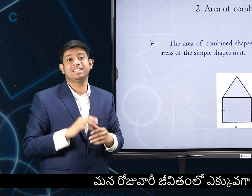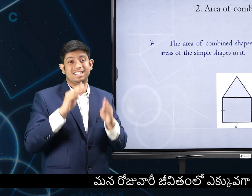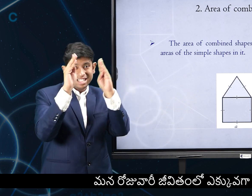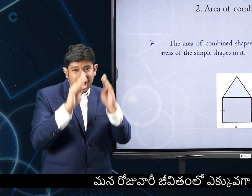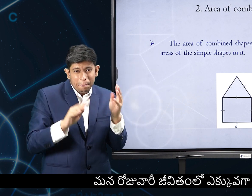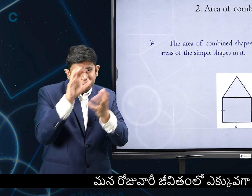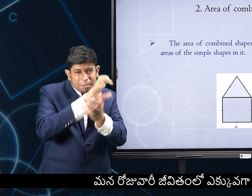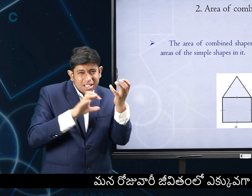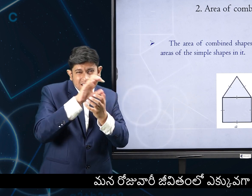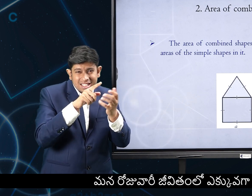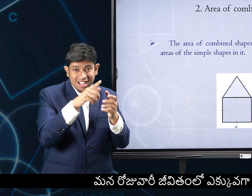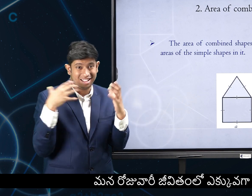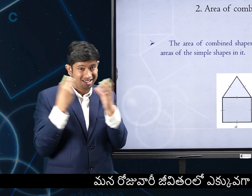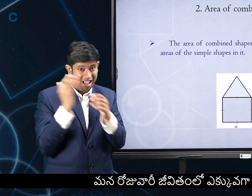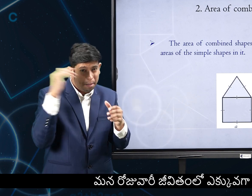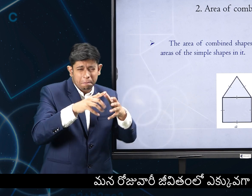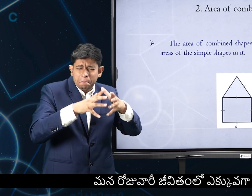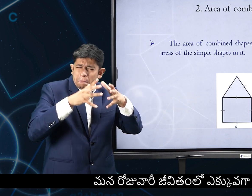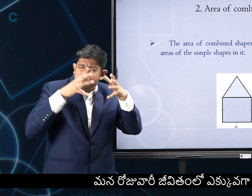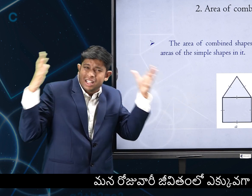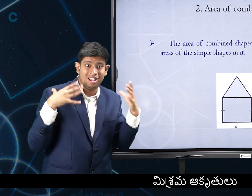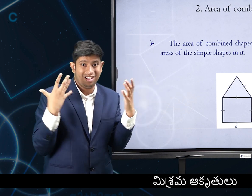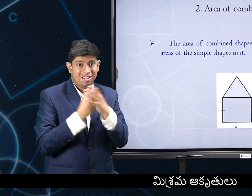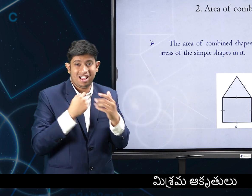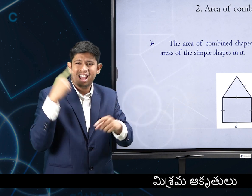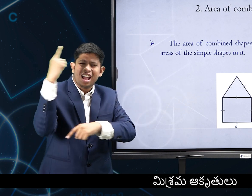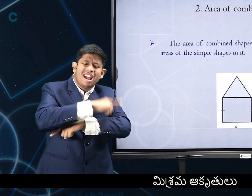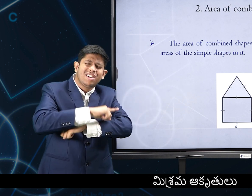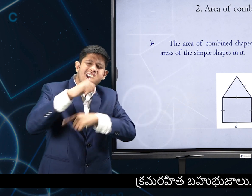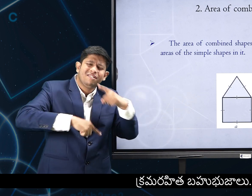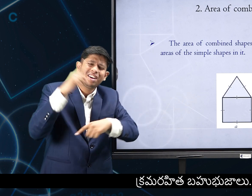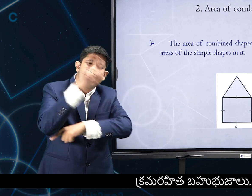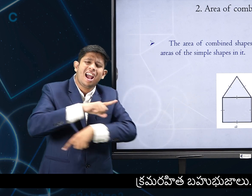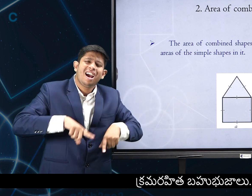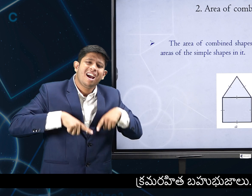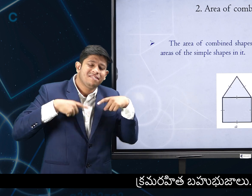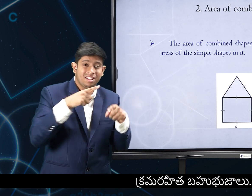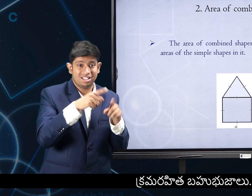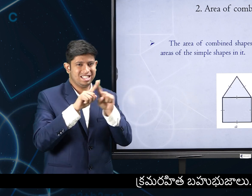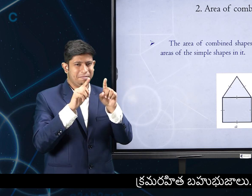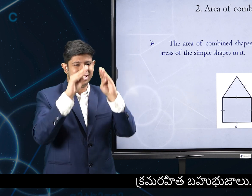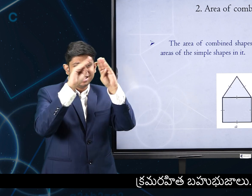మన రోజువారీ జీవితంలో ఎక్కువగా కనిపించే మిశ్రమ ఆకృతులు క్రమరహిత బహుభుజాలు.